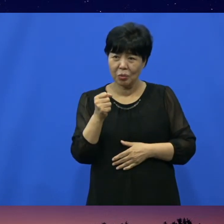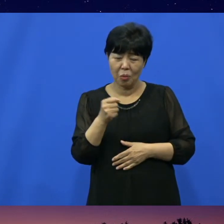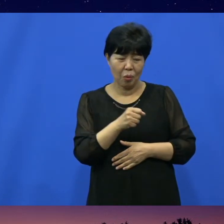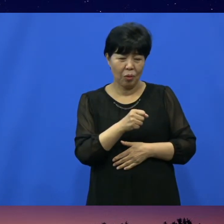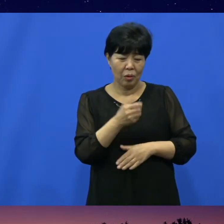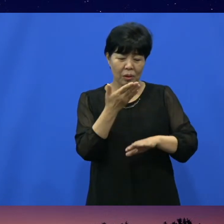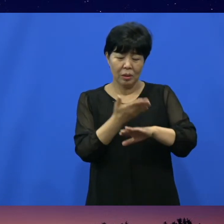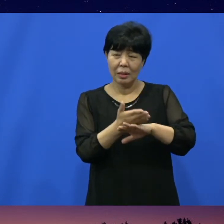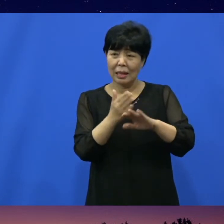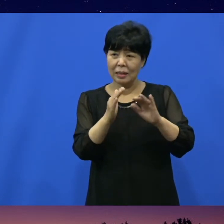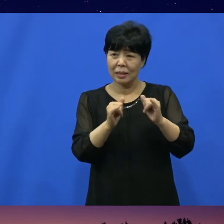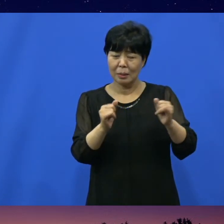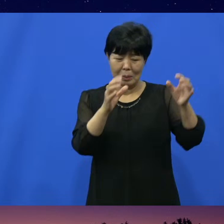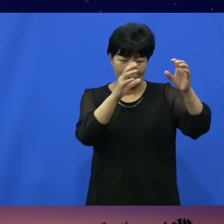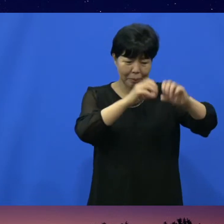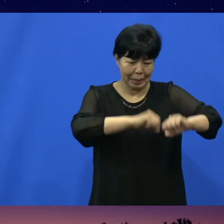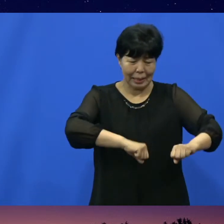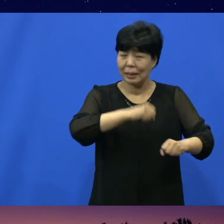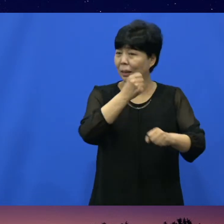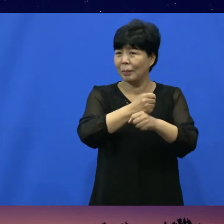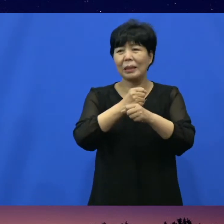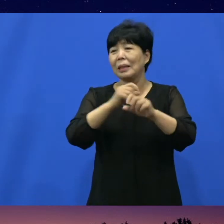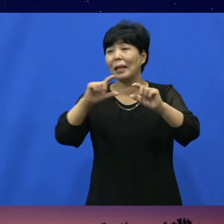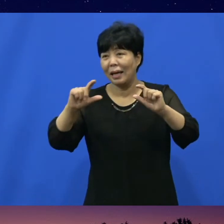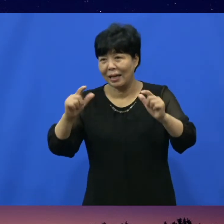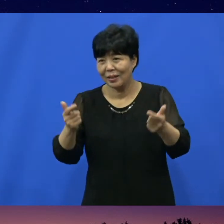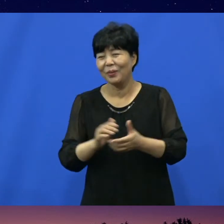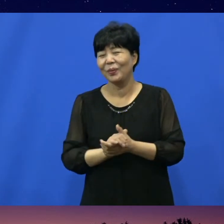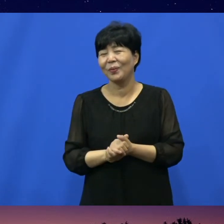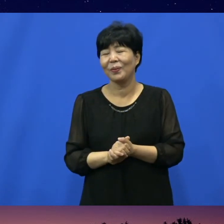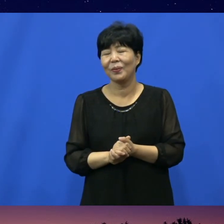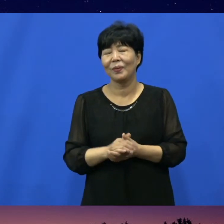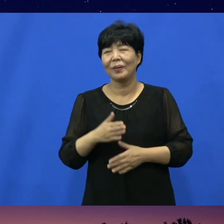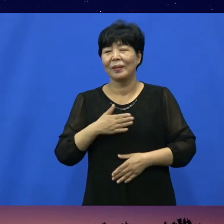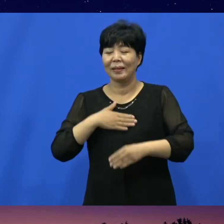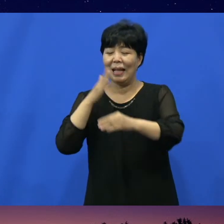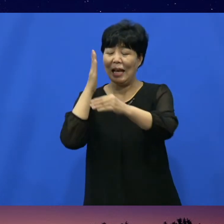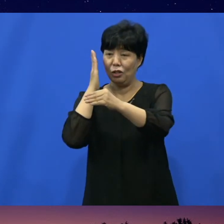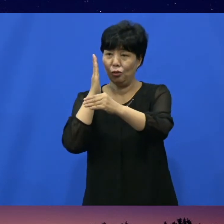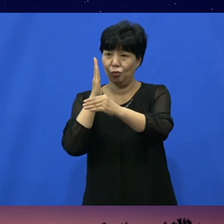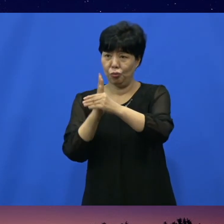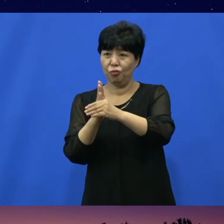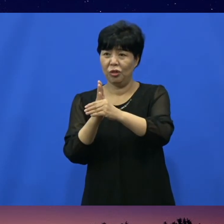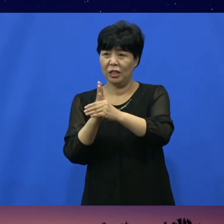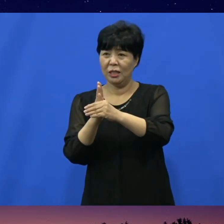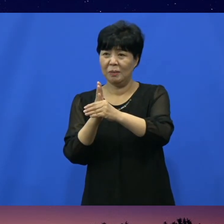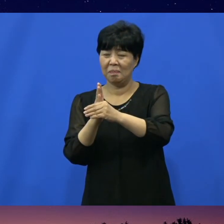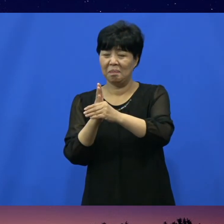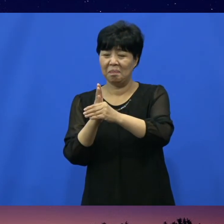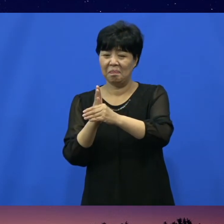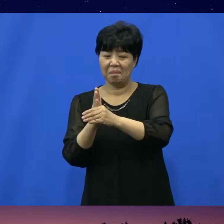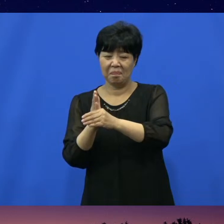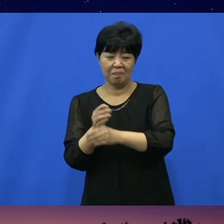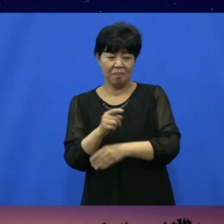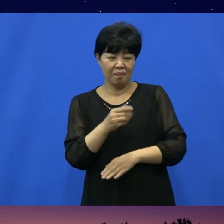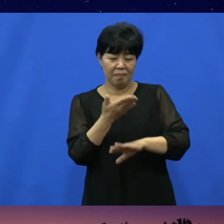사랑은 온전한 사랑이기 때문에 그 사람을 나 중심적으로 병적 자기애에 도구화시키지 않고 그를